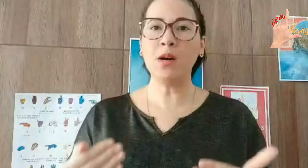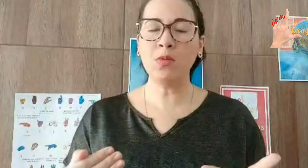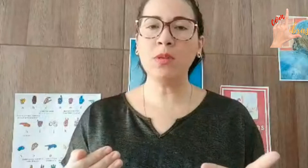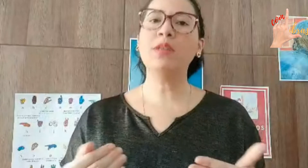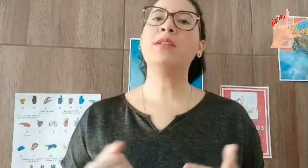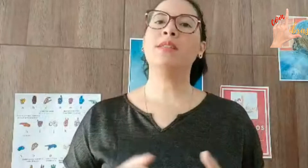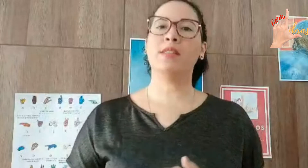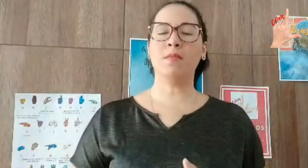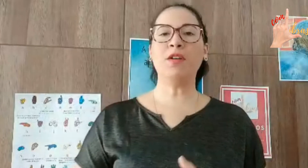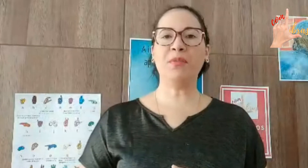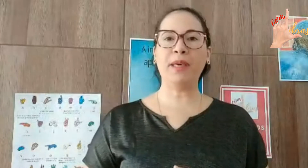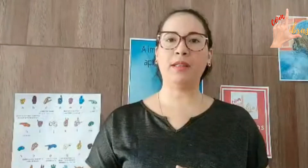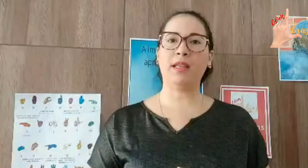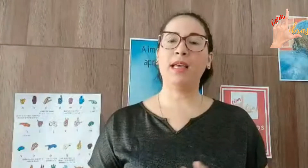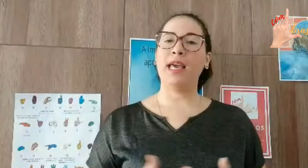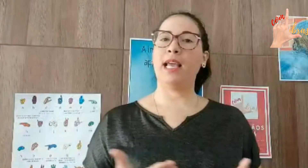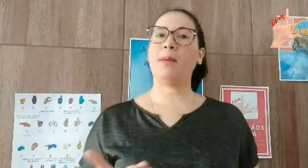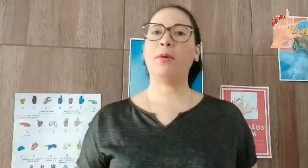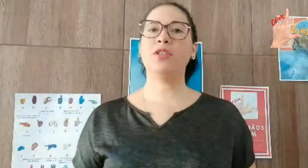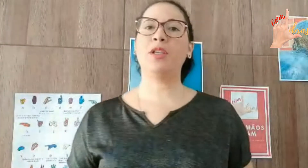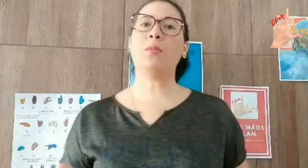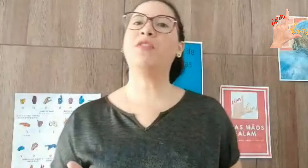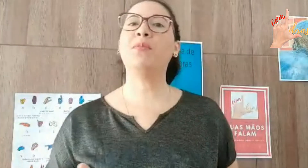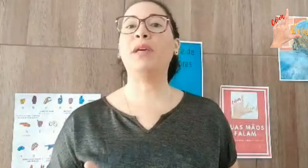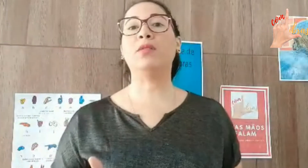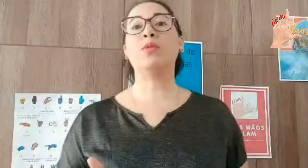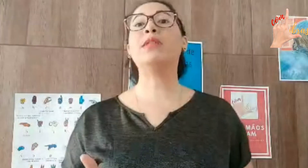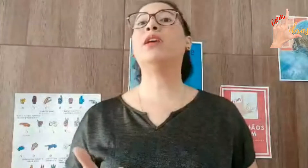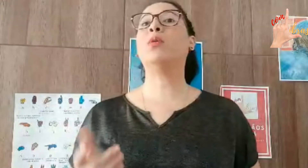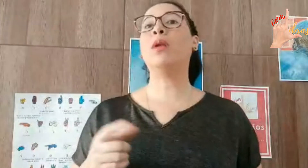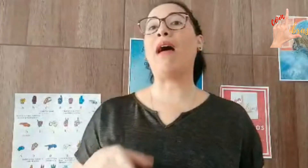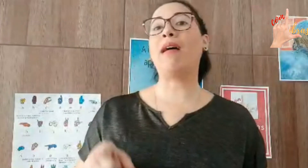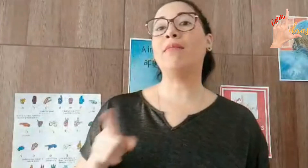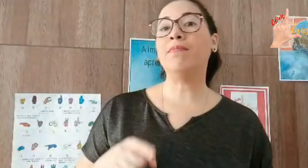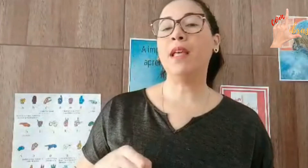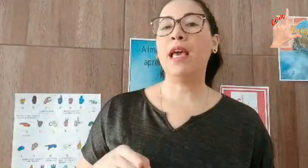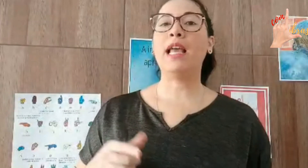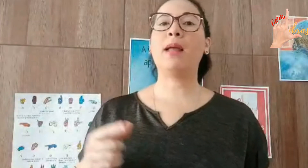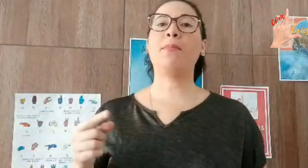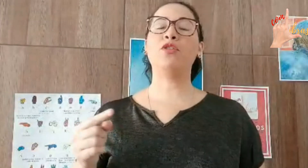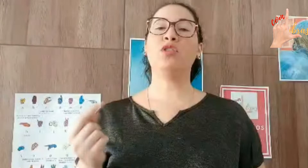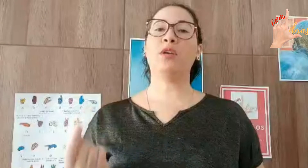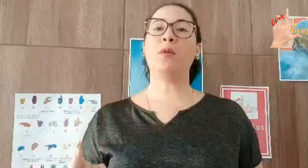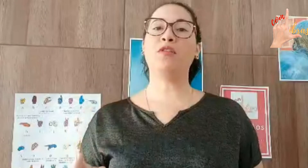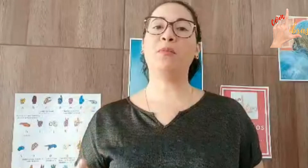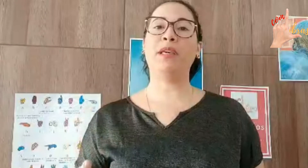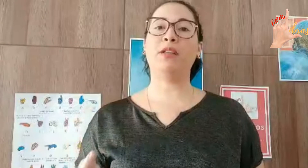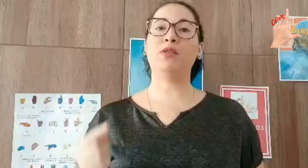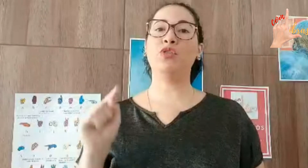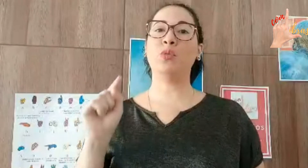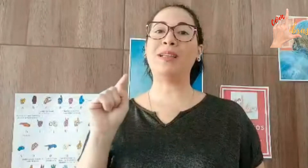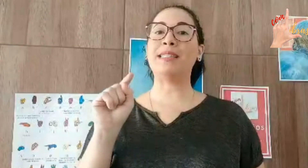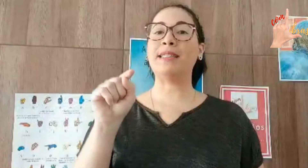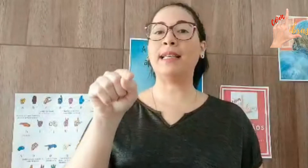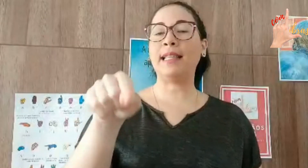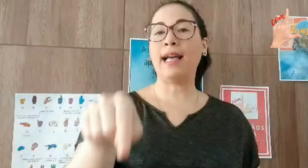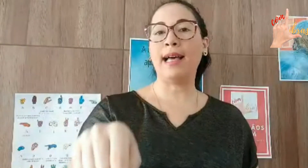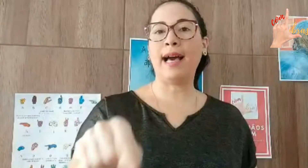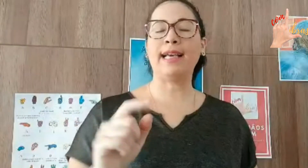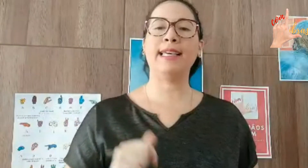mão se movimenta. Ela pode ter um movimento circular, ela pode ter um movimento de uma seta